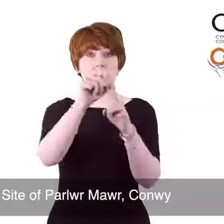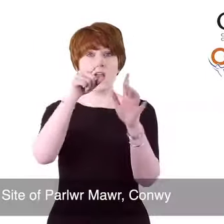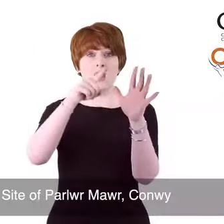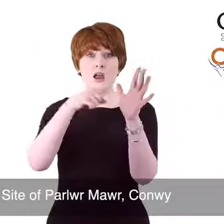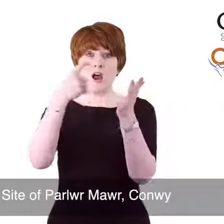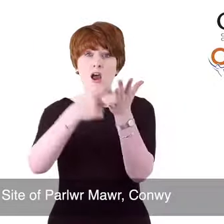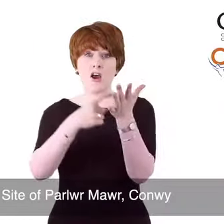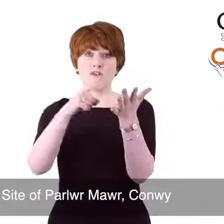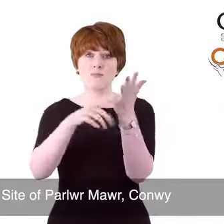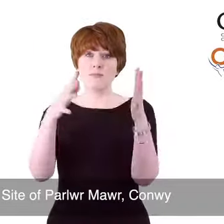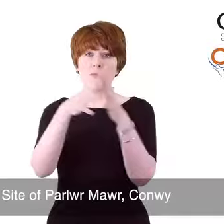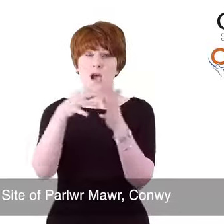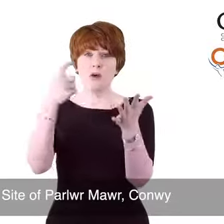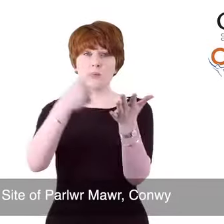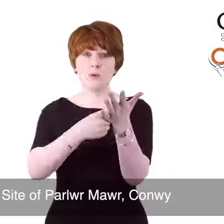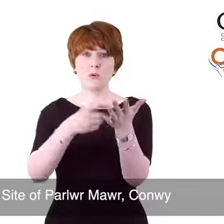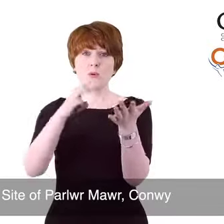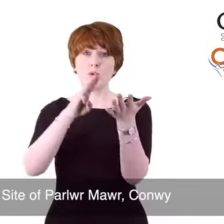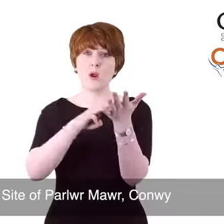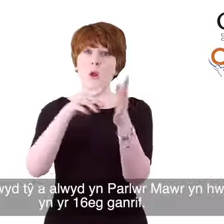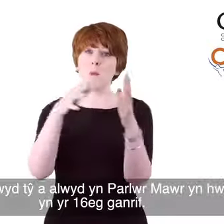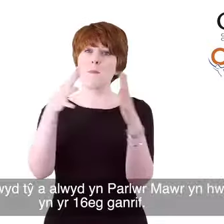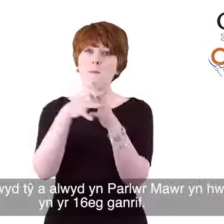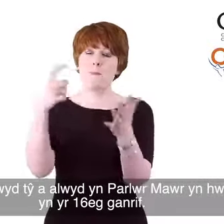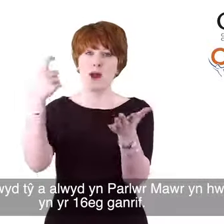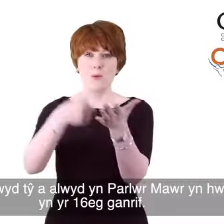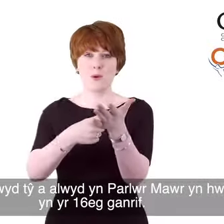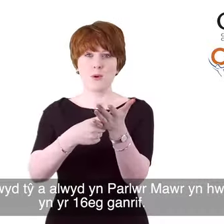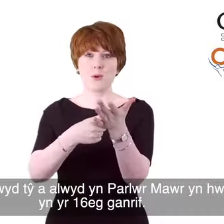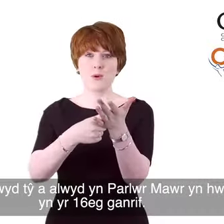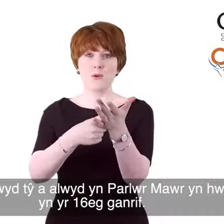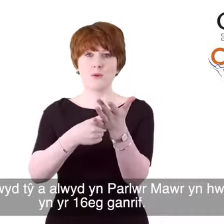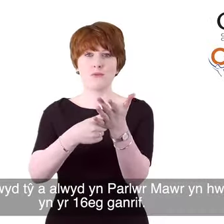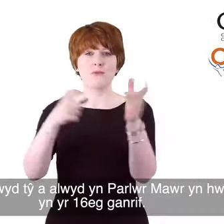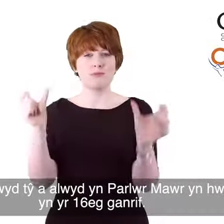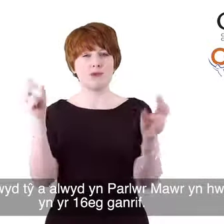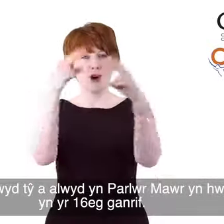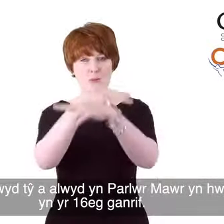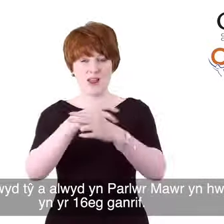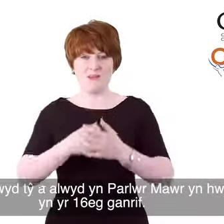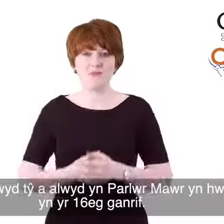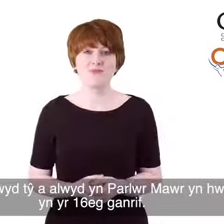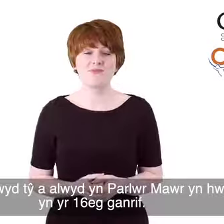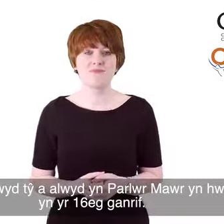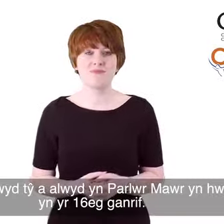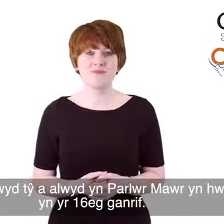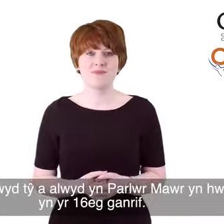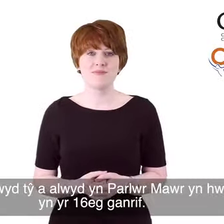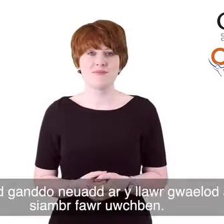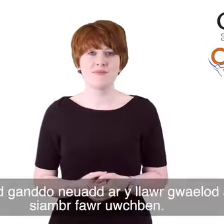Safle parlwr mawr Conwy. Adeiladwyd tŷ a alwyd yn parlwr mawr yn hwyr yn yr 19eg ganrif. Roedd